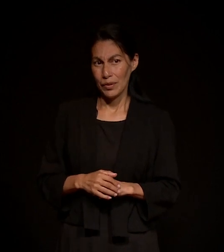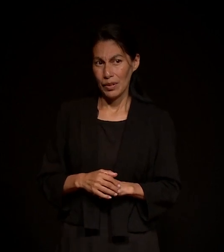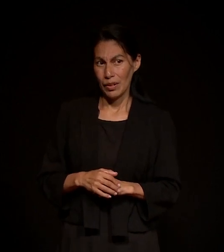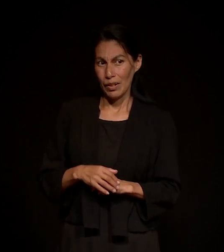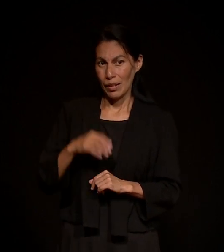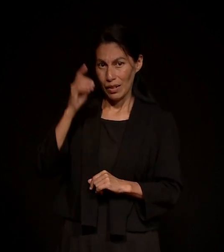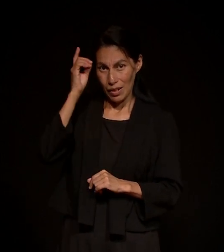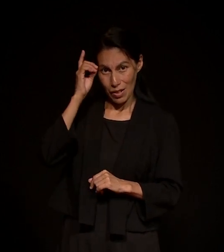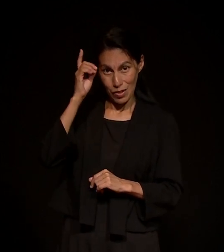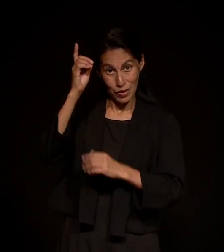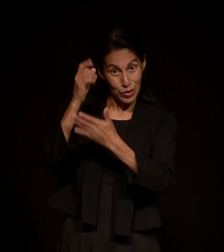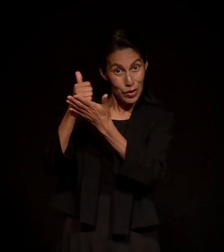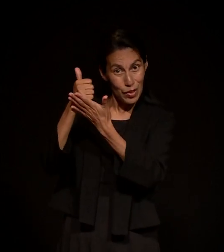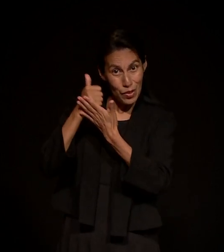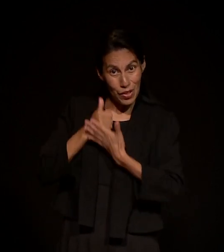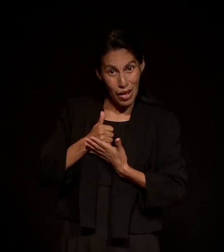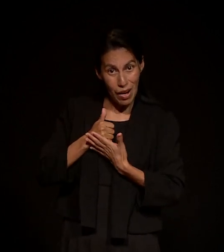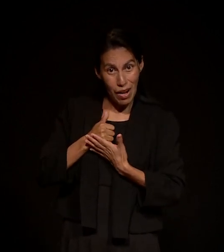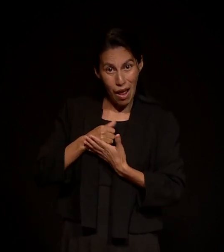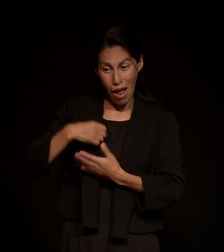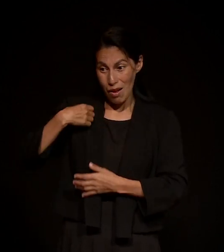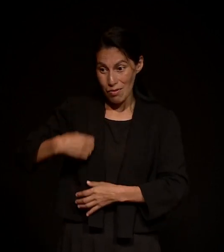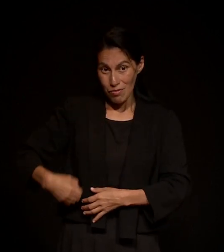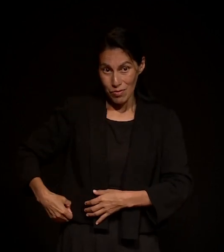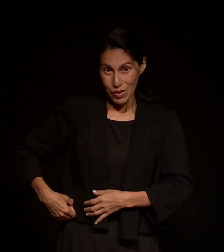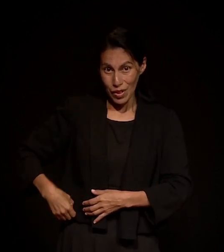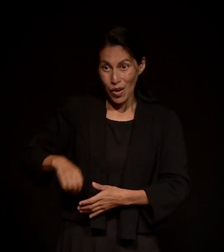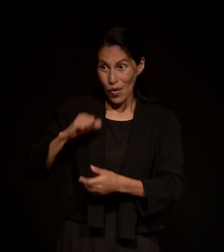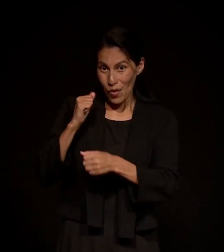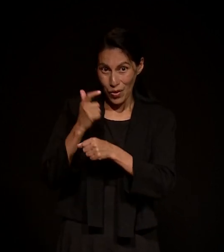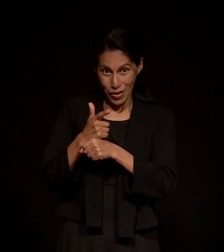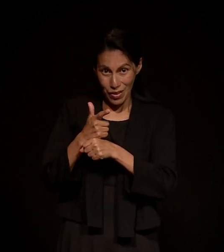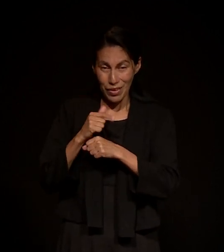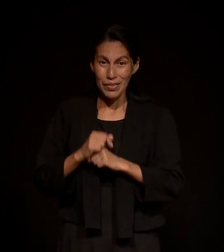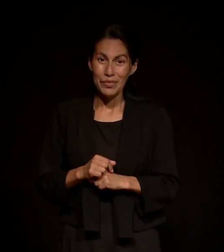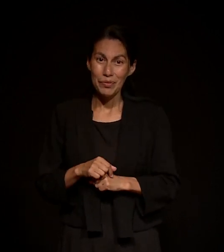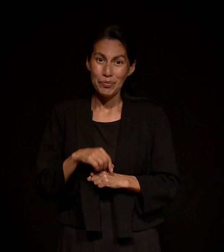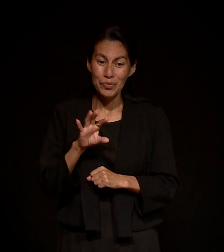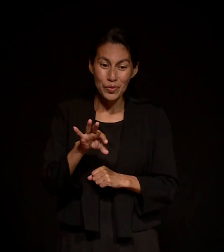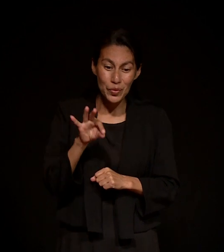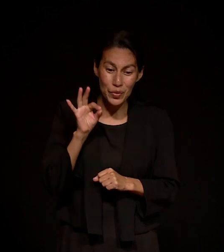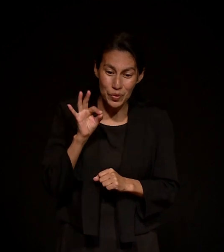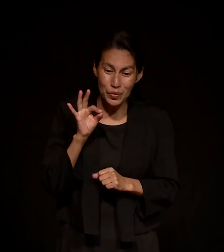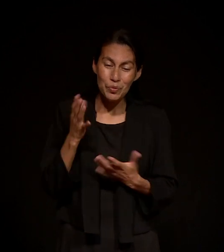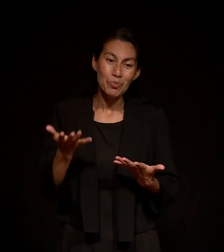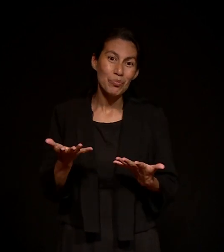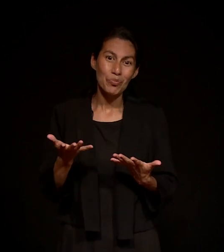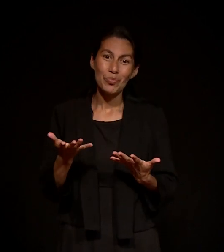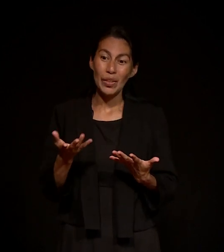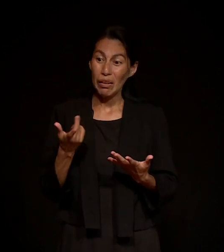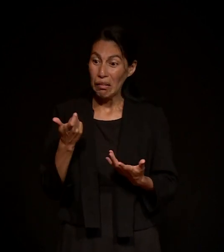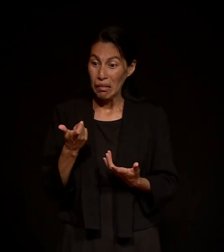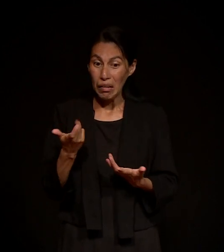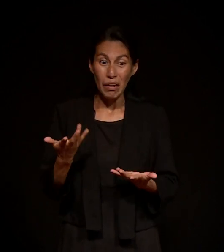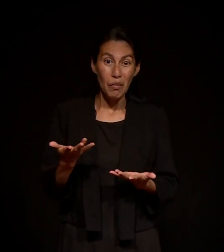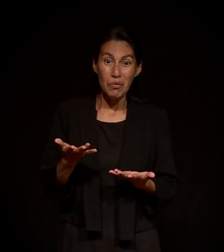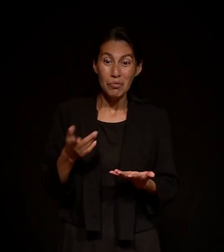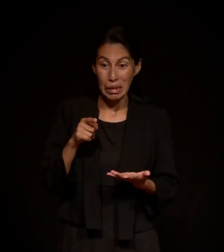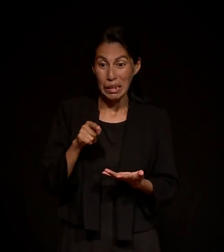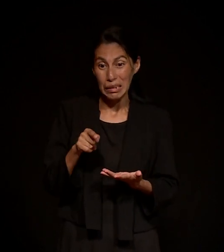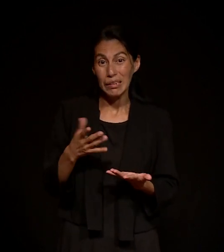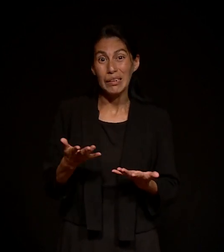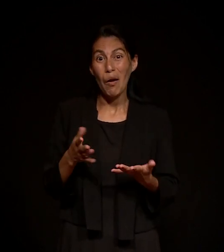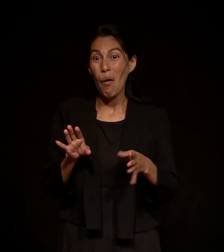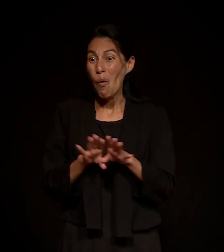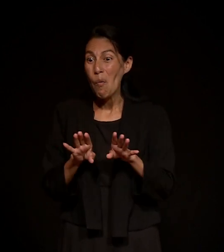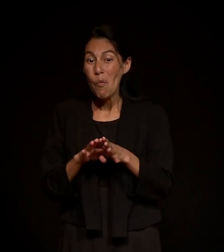Pues que nos ayudara a encontrar la cartera porque algunos teníamos el dinero y si no, no íbamos a